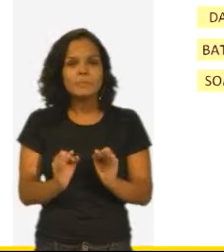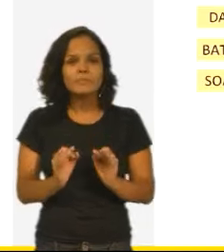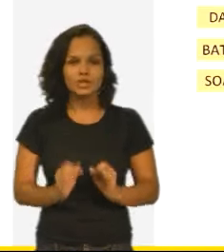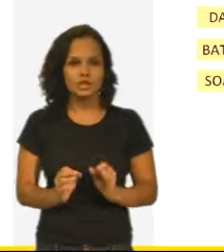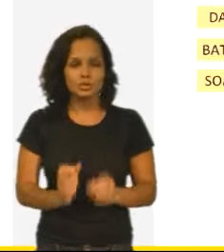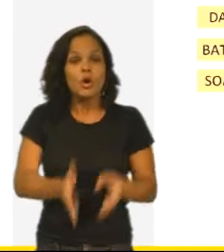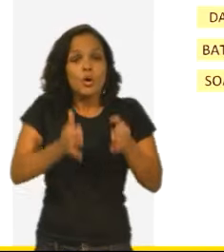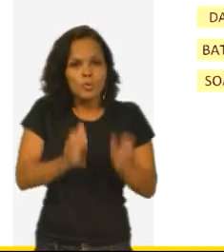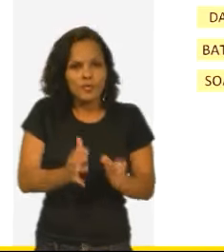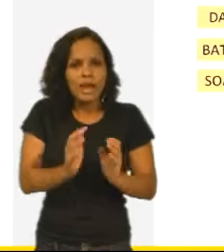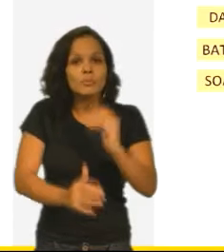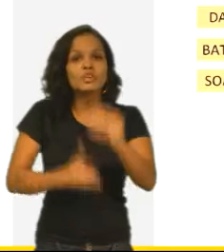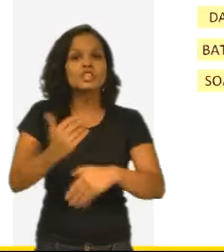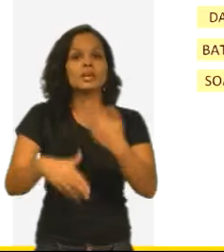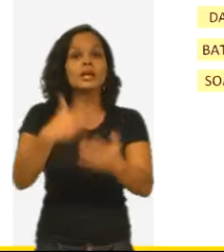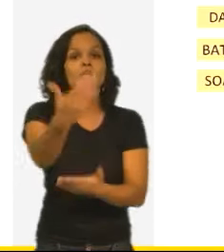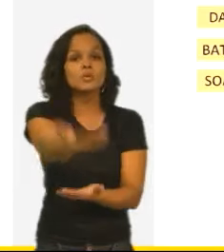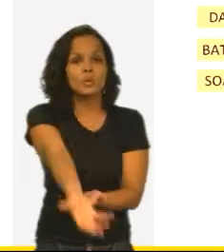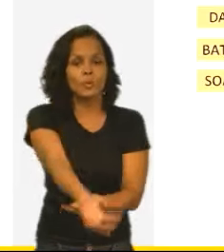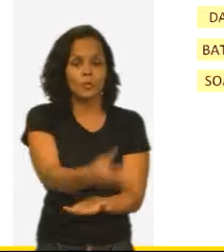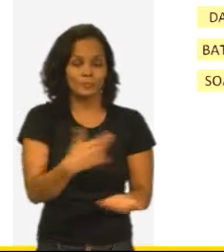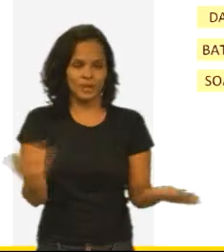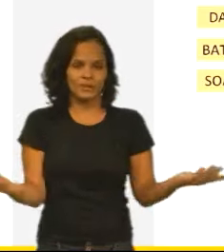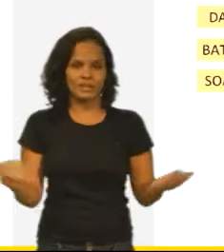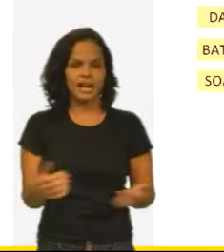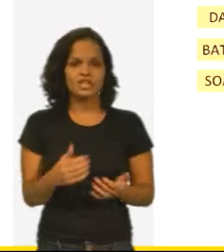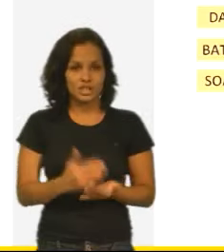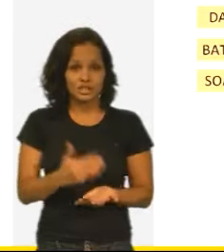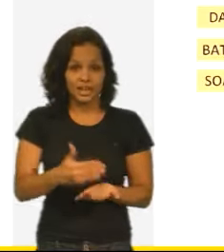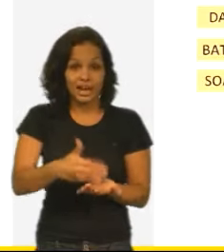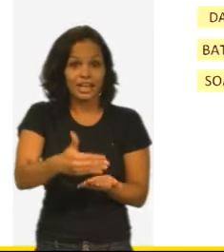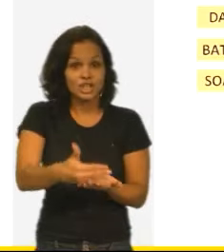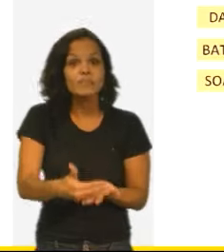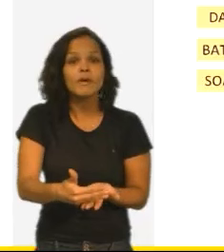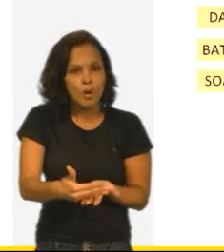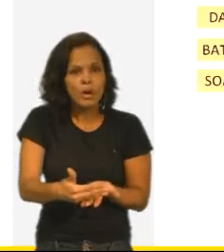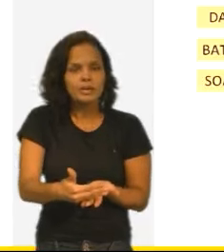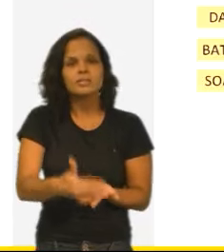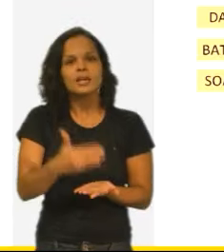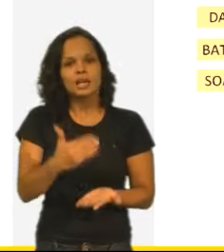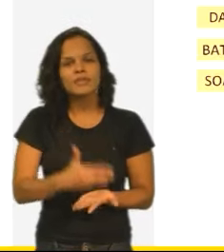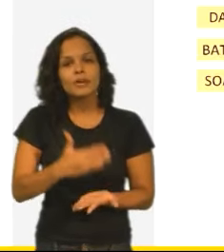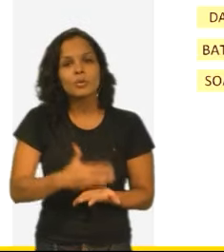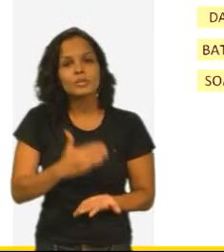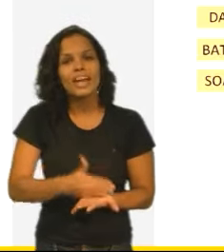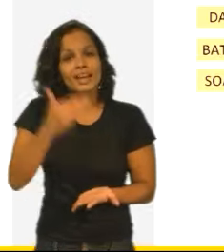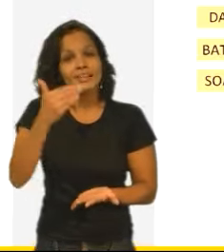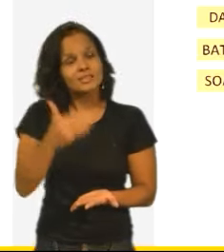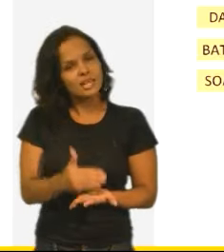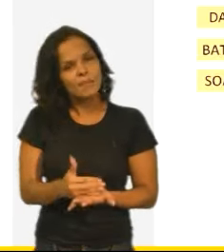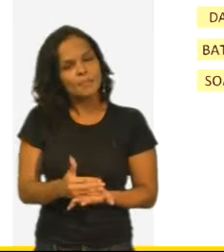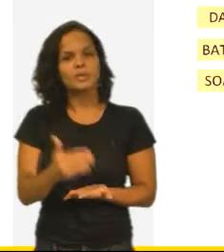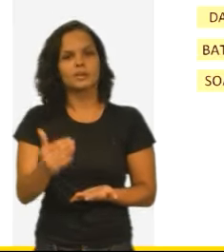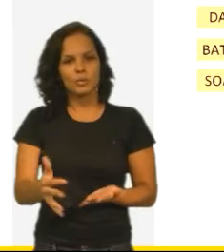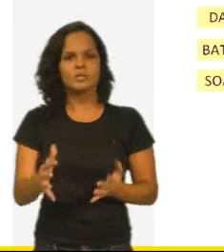sempre disso. O verbo indicando, na verdade, relativo a horas, ele vai concordar sempre com a